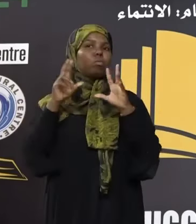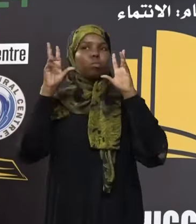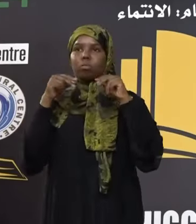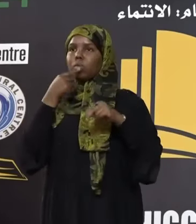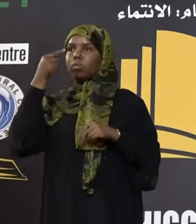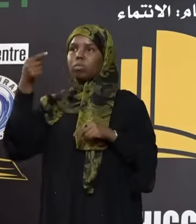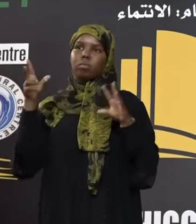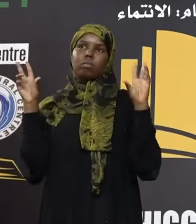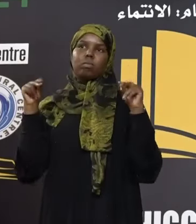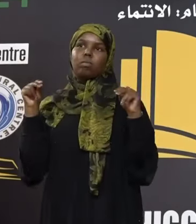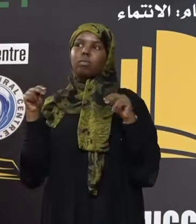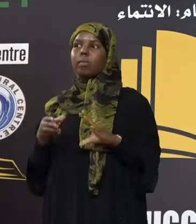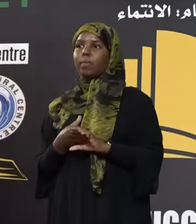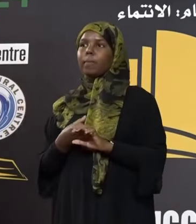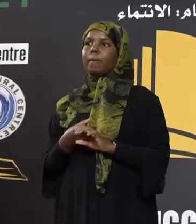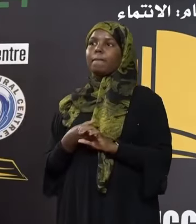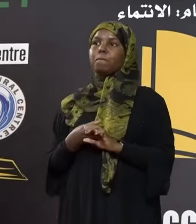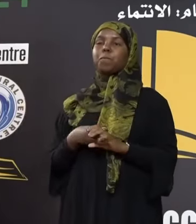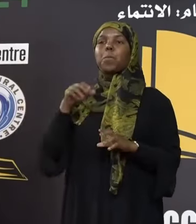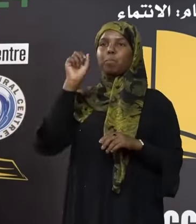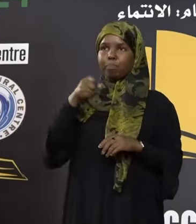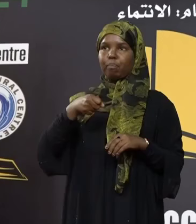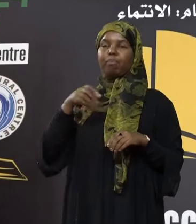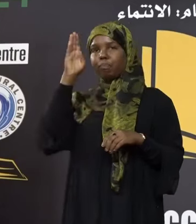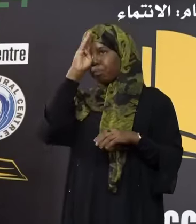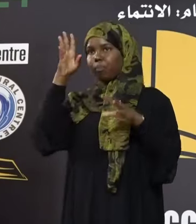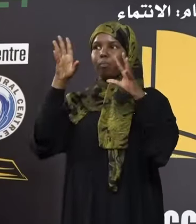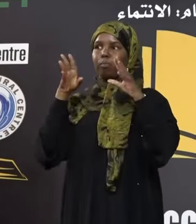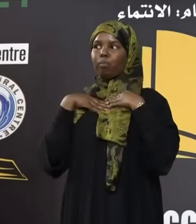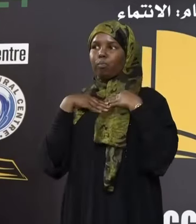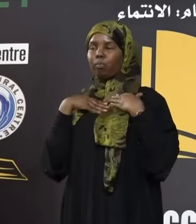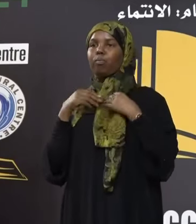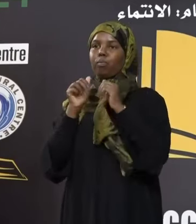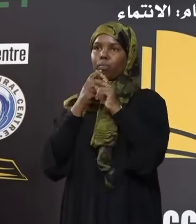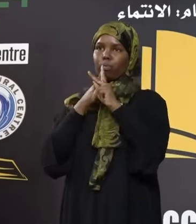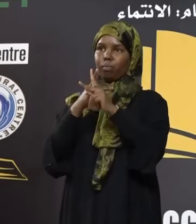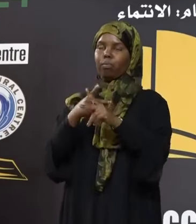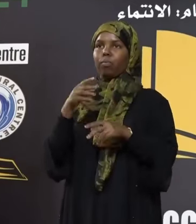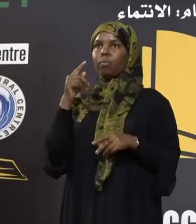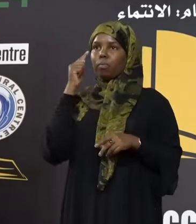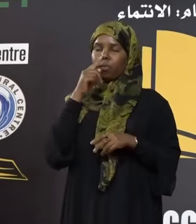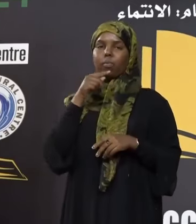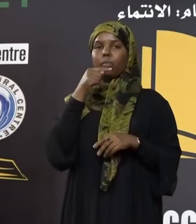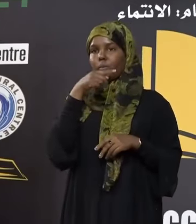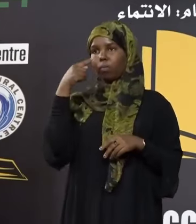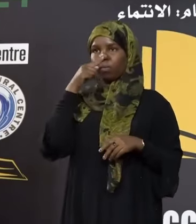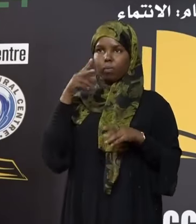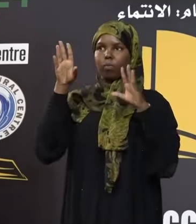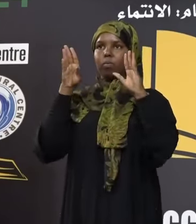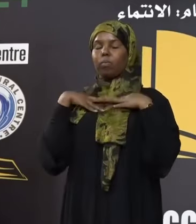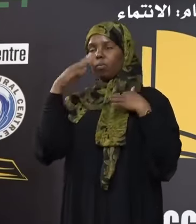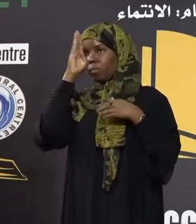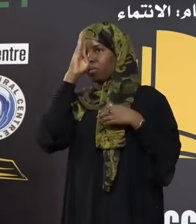odhan jirin yes baarlamaanka waa la ogol yahay ina biixay khasab ku tahay inuu ogolaado anigay khasab igu tahay in la